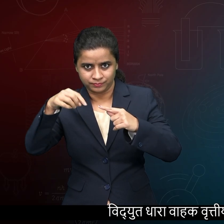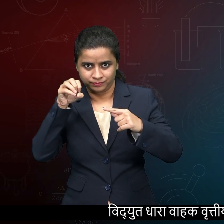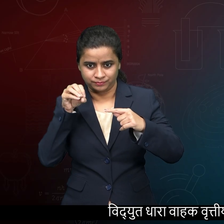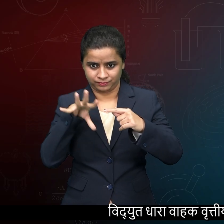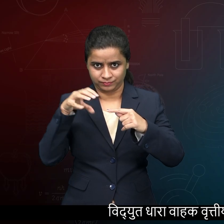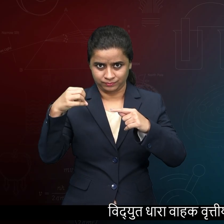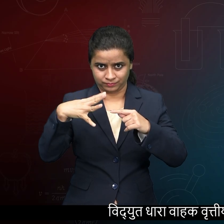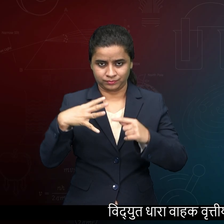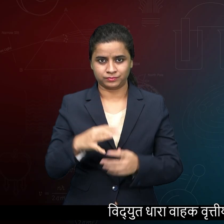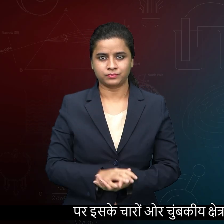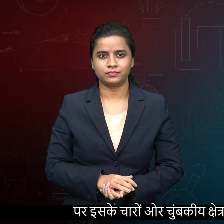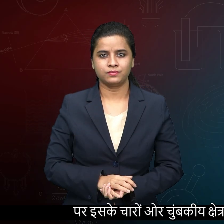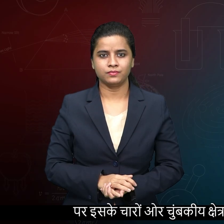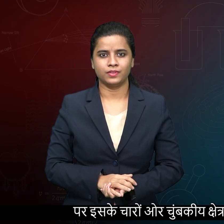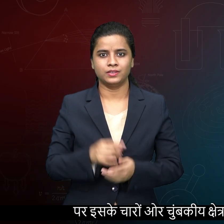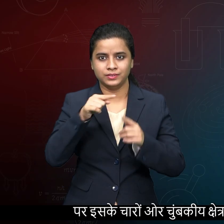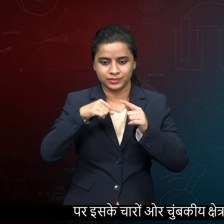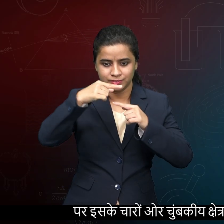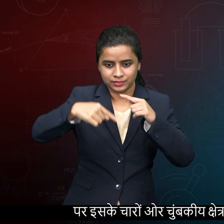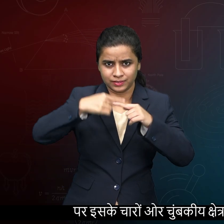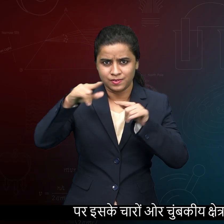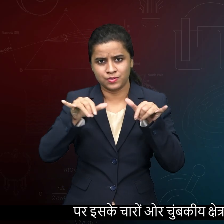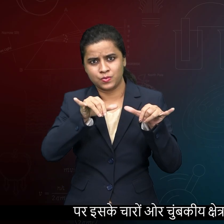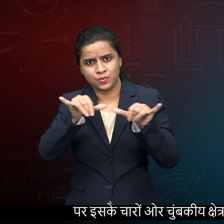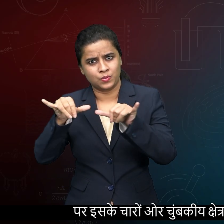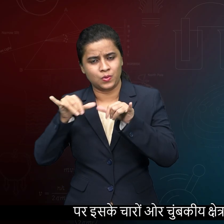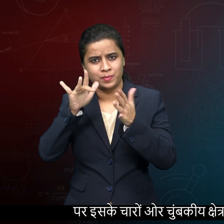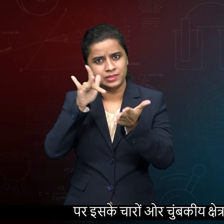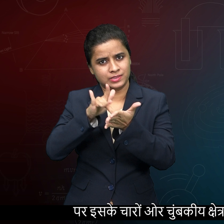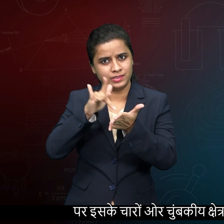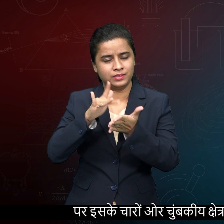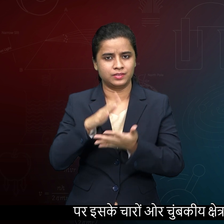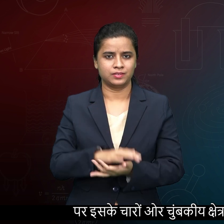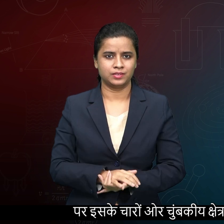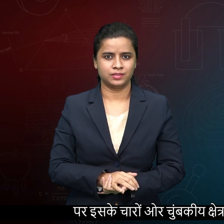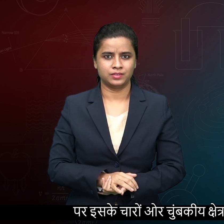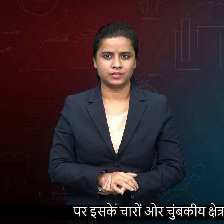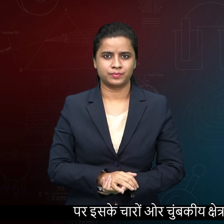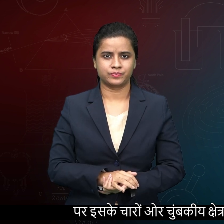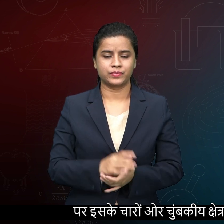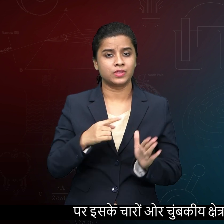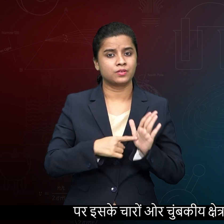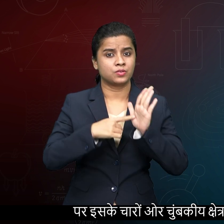से दूर जाने पर इसके चारों ओर चुंबकीय क्षेत्र को निरूपित करने